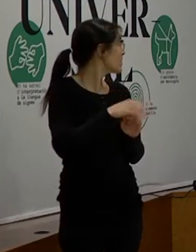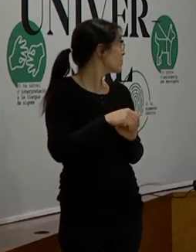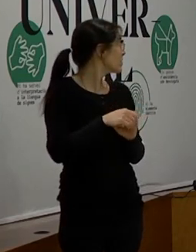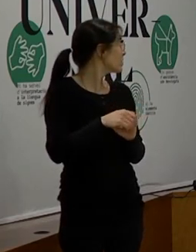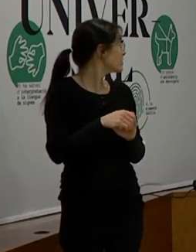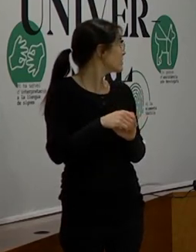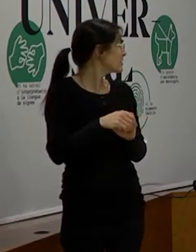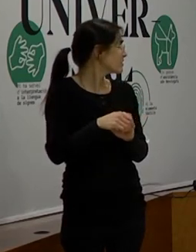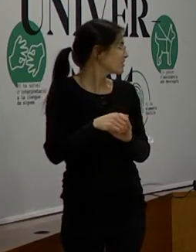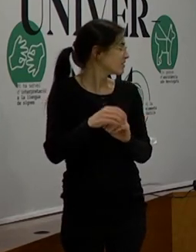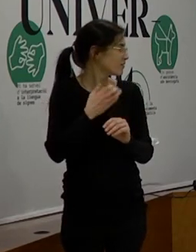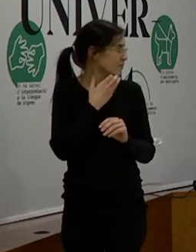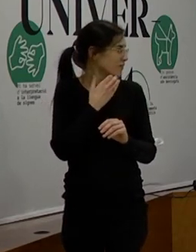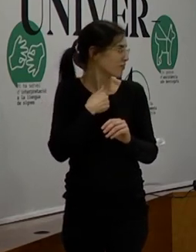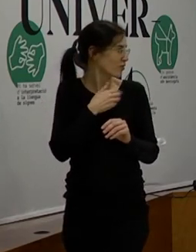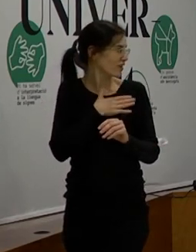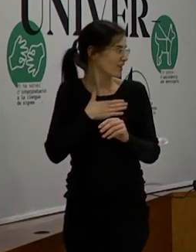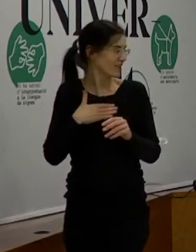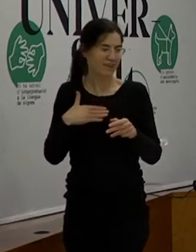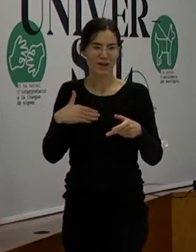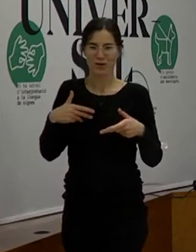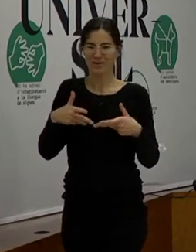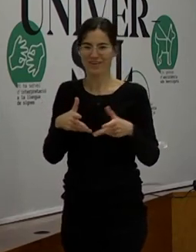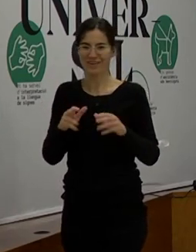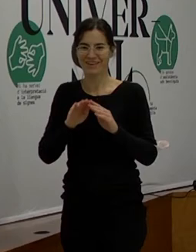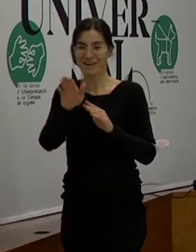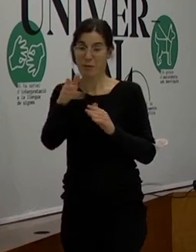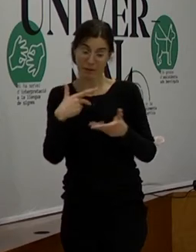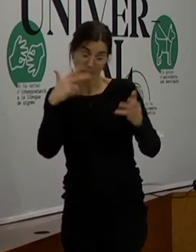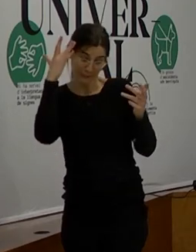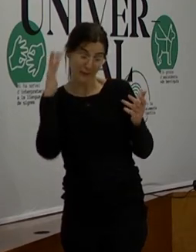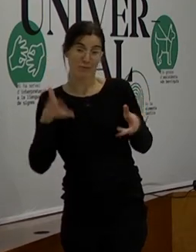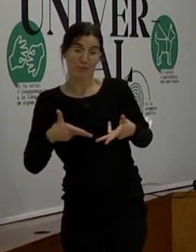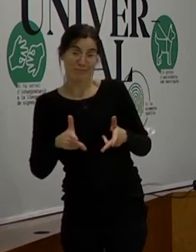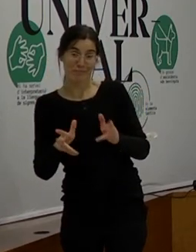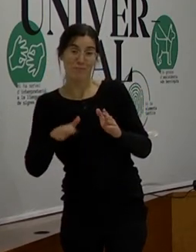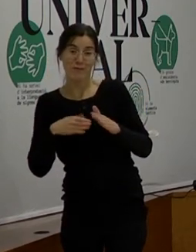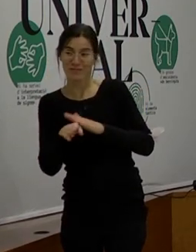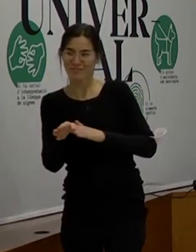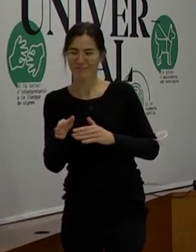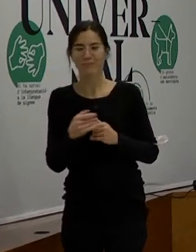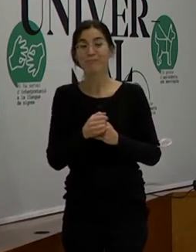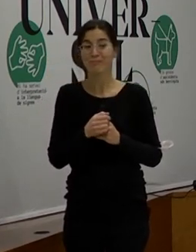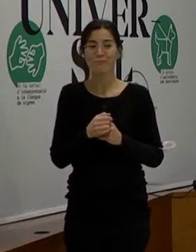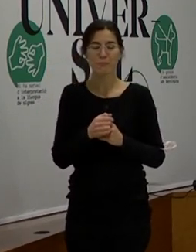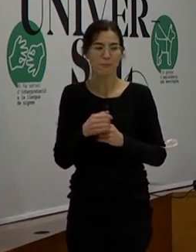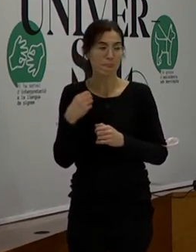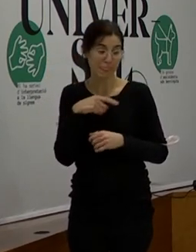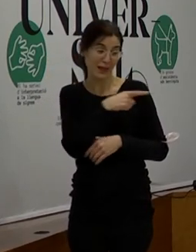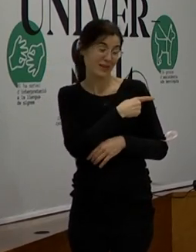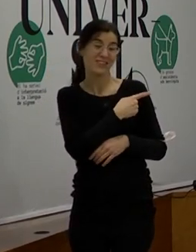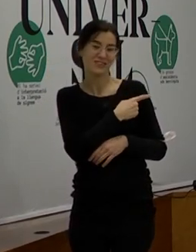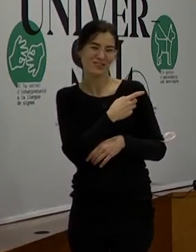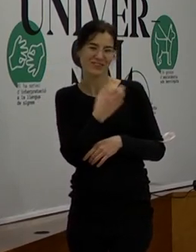que si yo voy pujar por la rampa, digo, dejarme sitio, ¿no? Es aquello que... Pero... Això